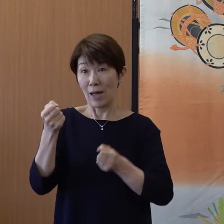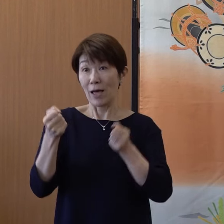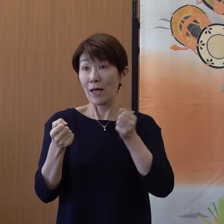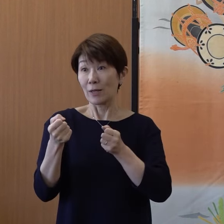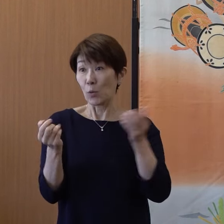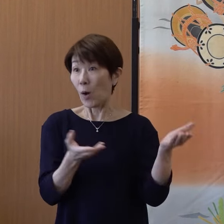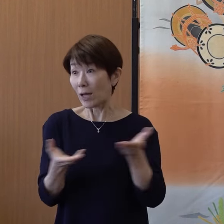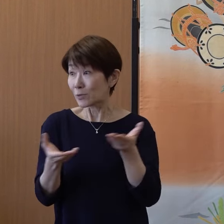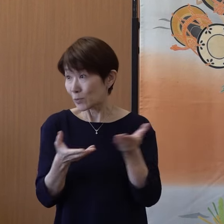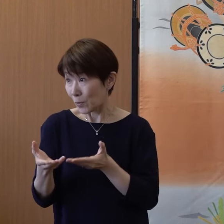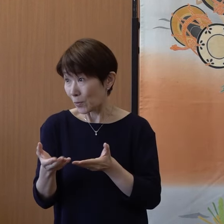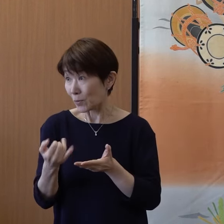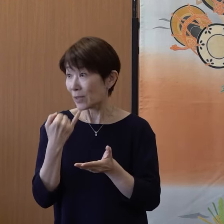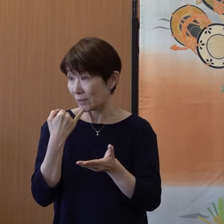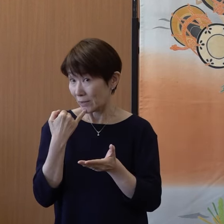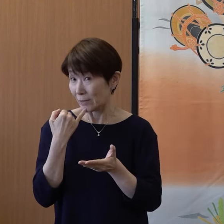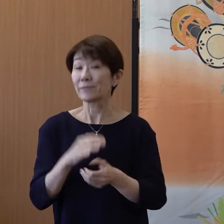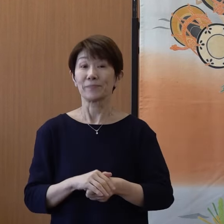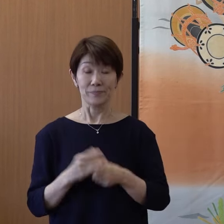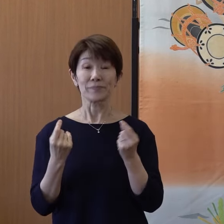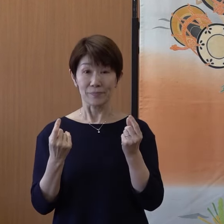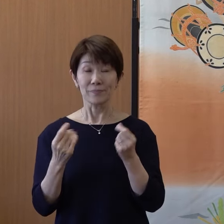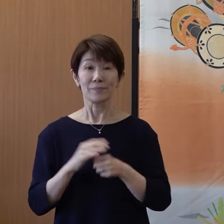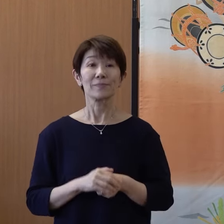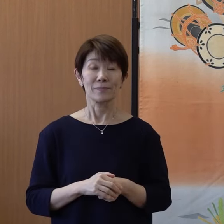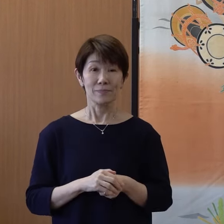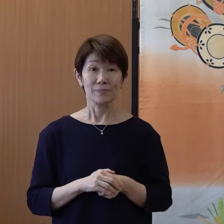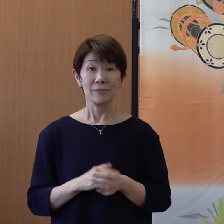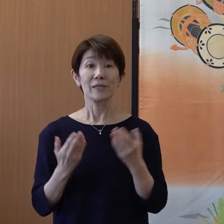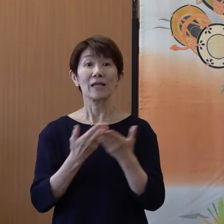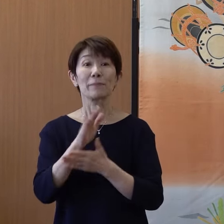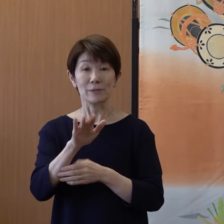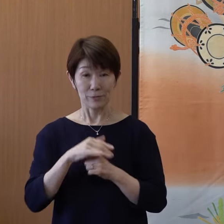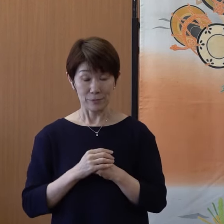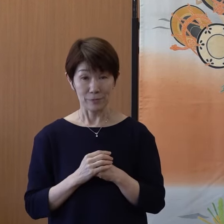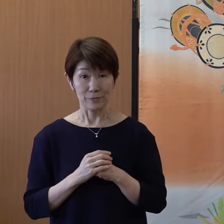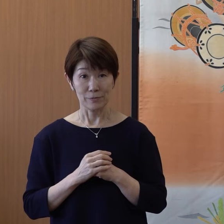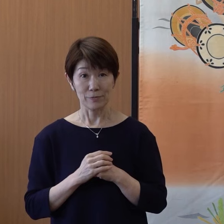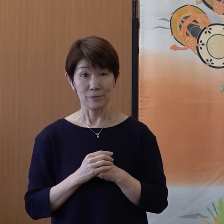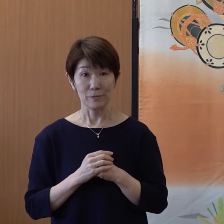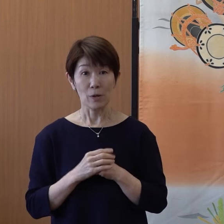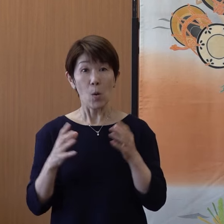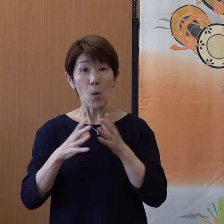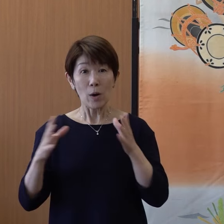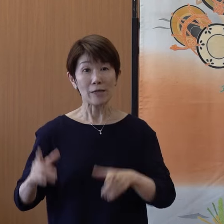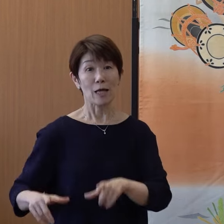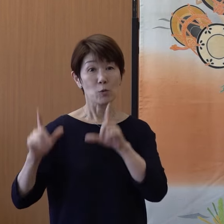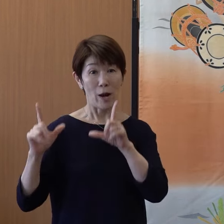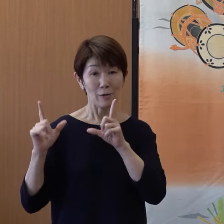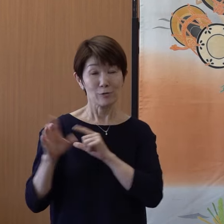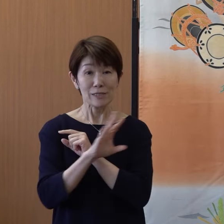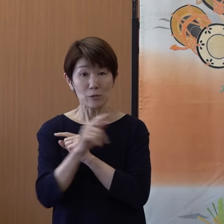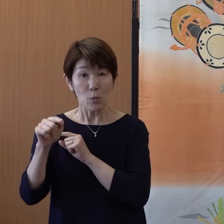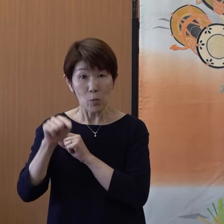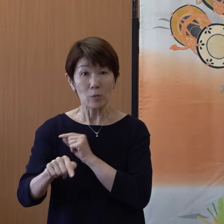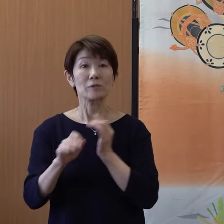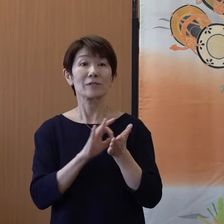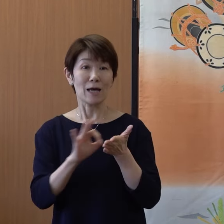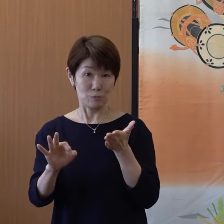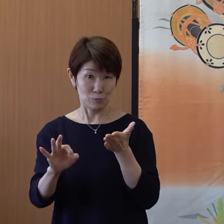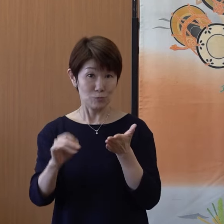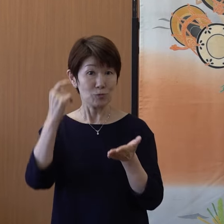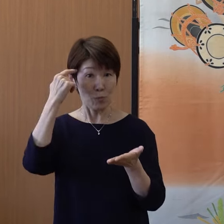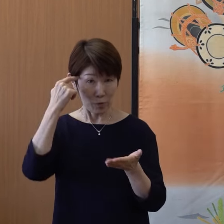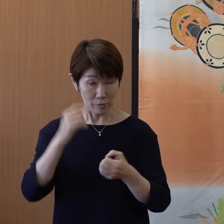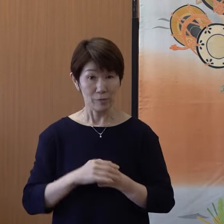でよろしいですね。はい、になります。大型のトラック等を使ってという形になるかと思っています